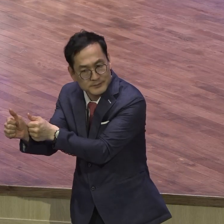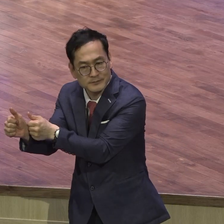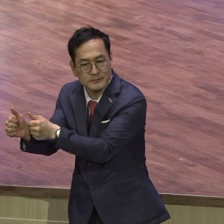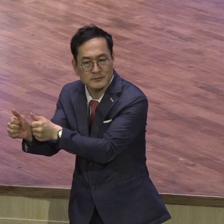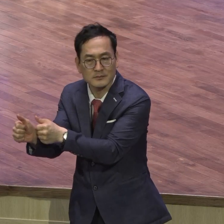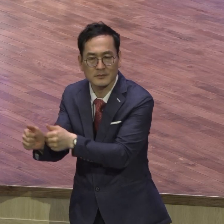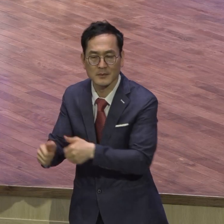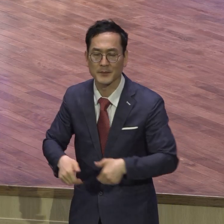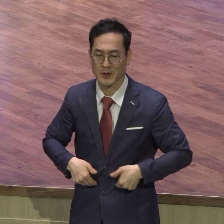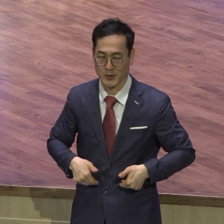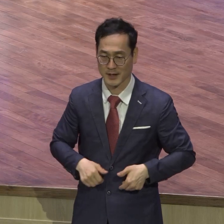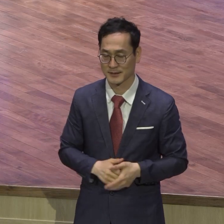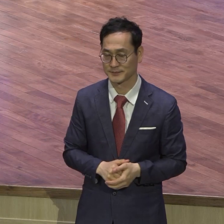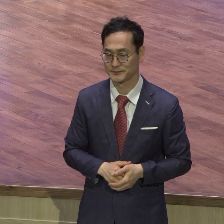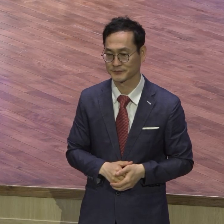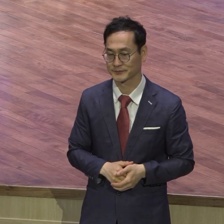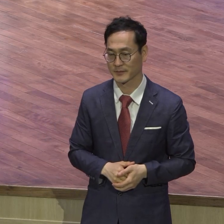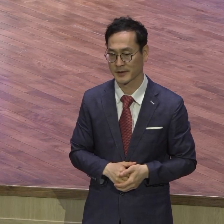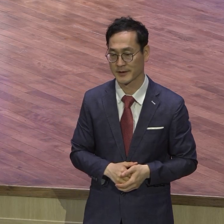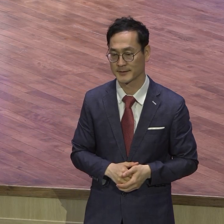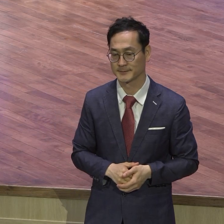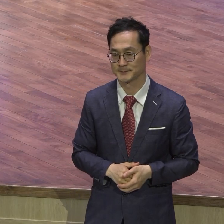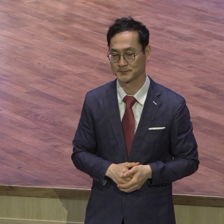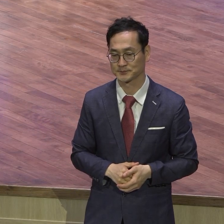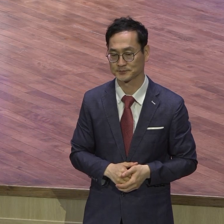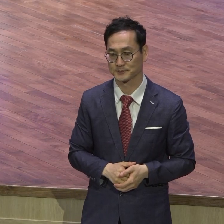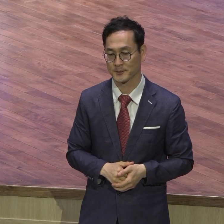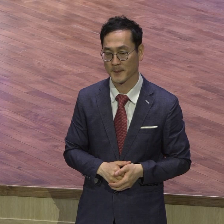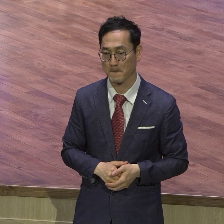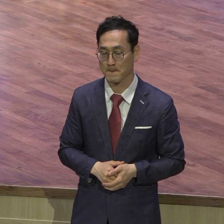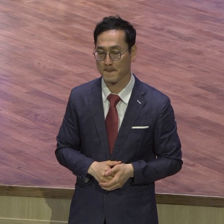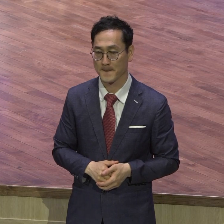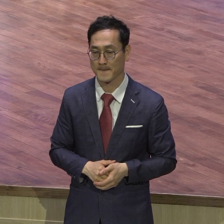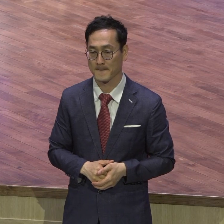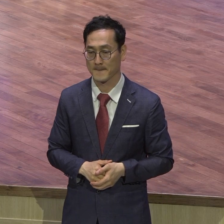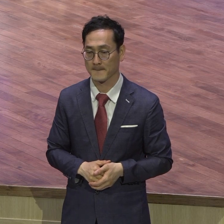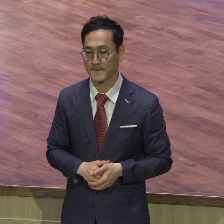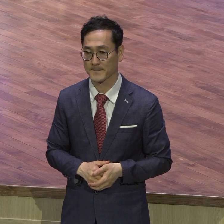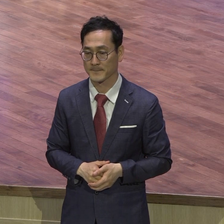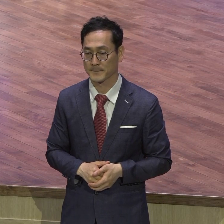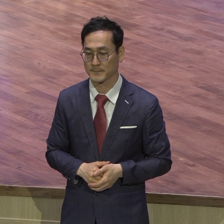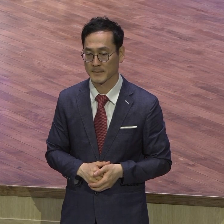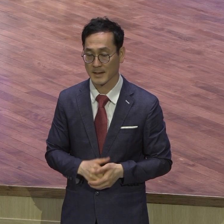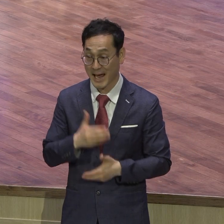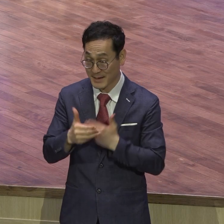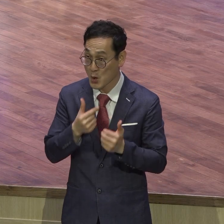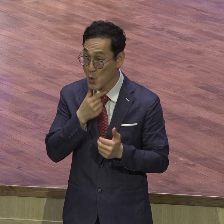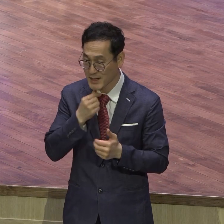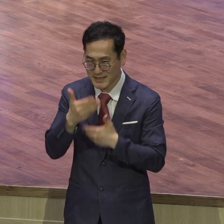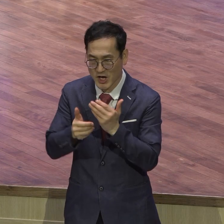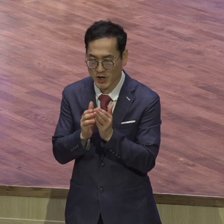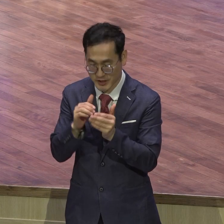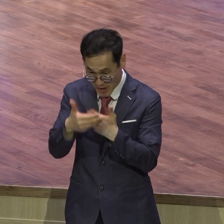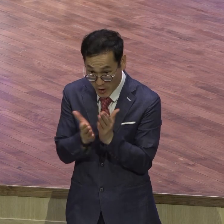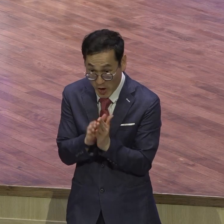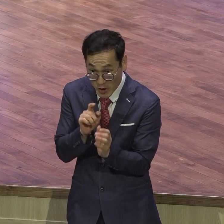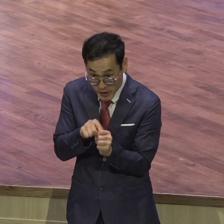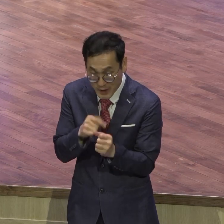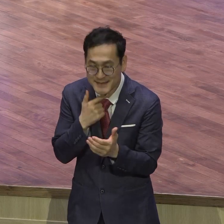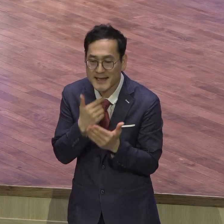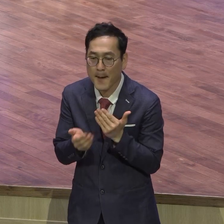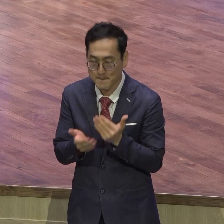오늘 말씀을 통해서 하나님이 원하시는 성경적 체험입니다 237 나라를 살리는 우리